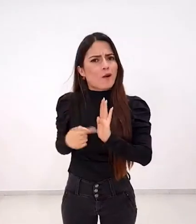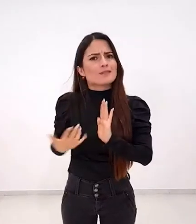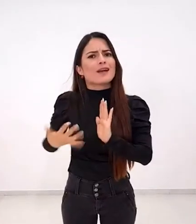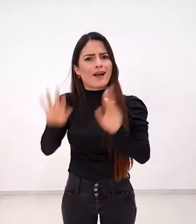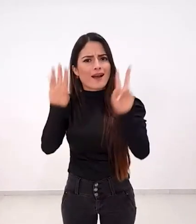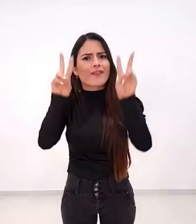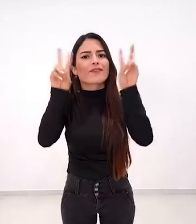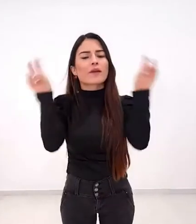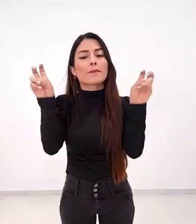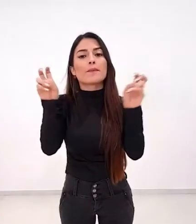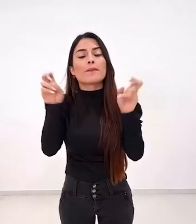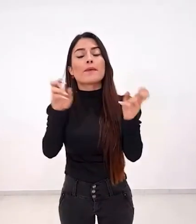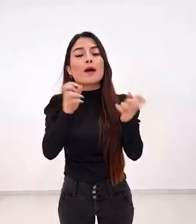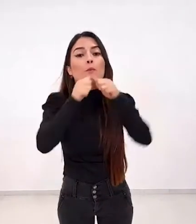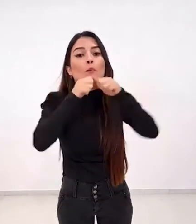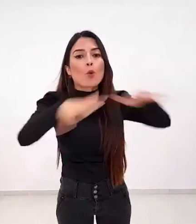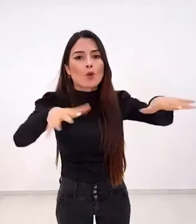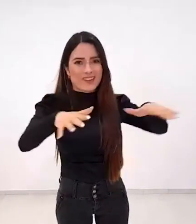de